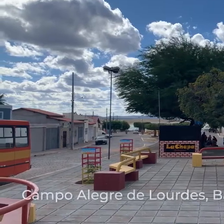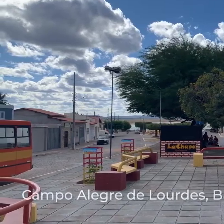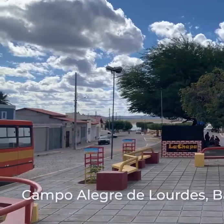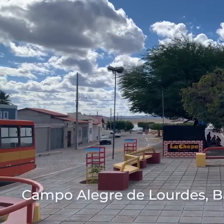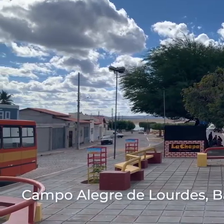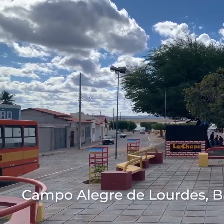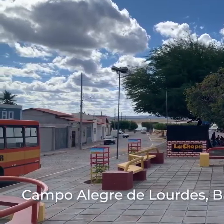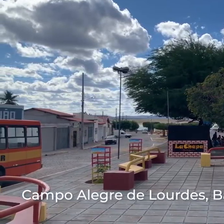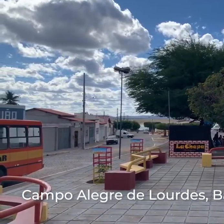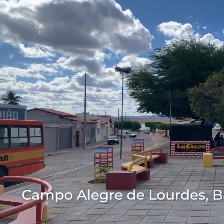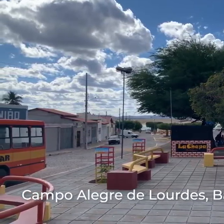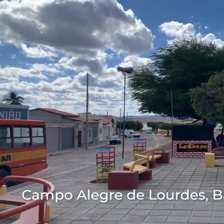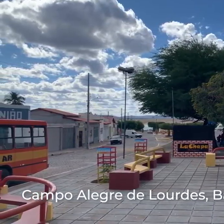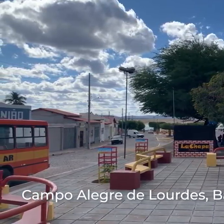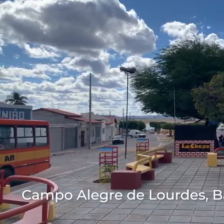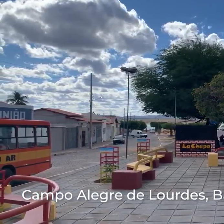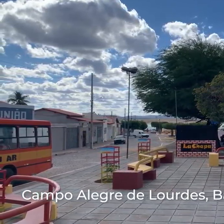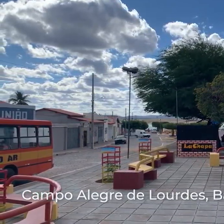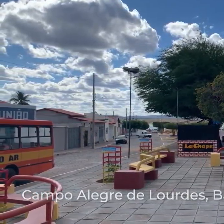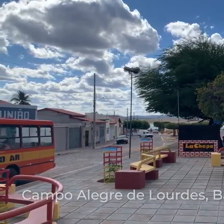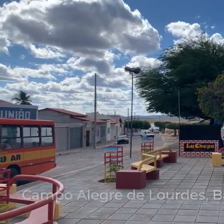A